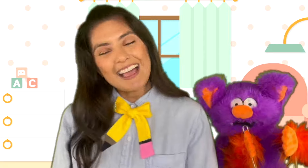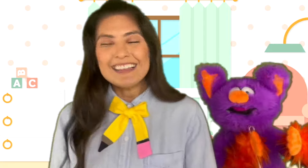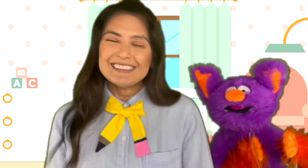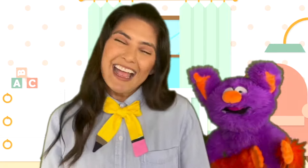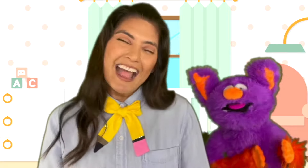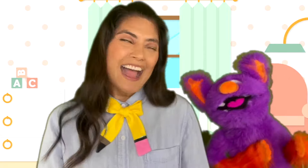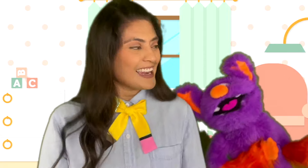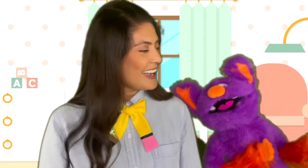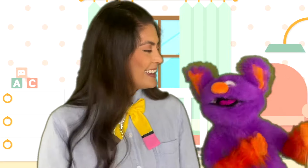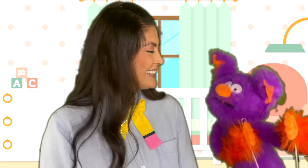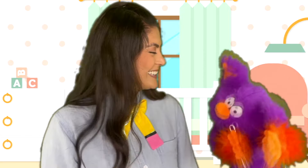la la.